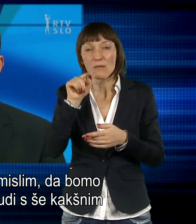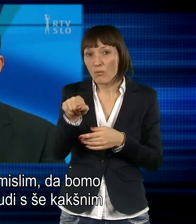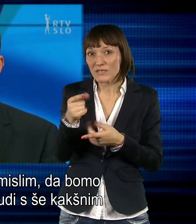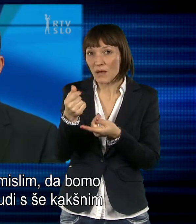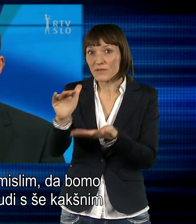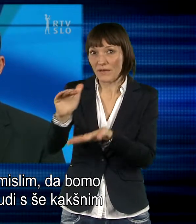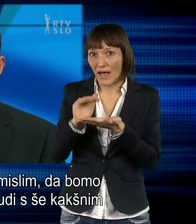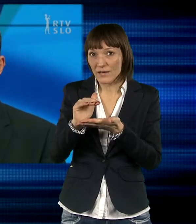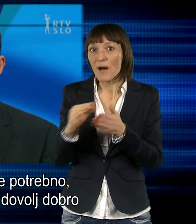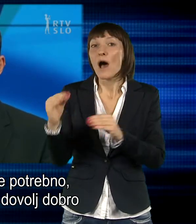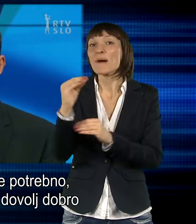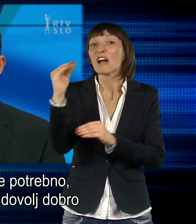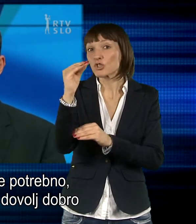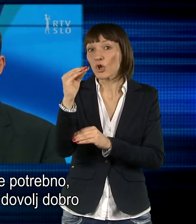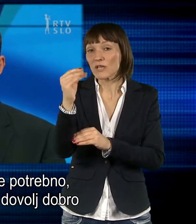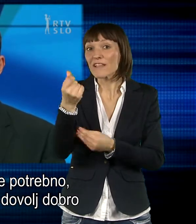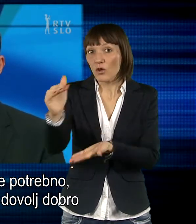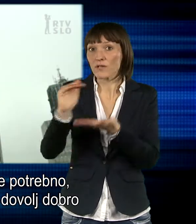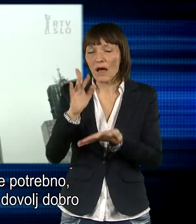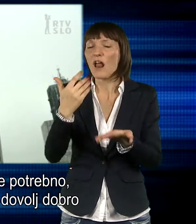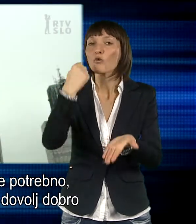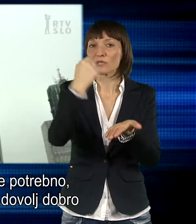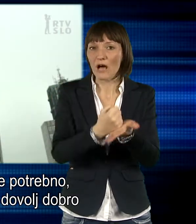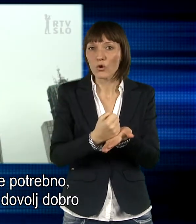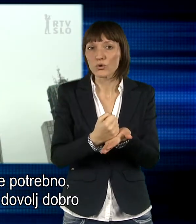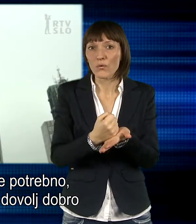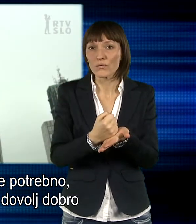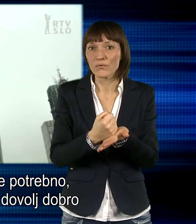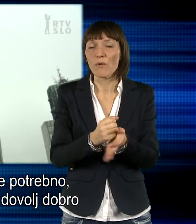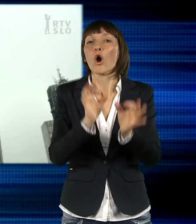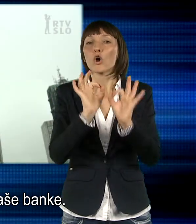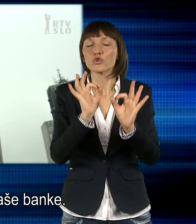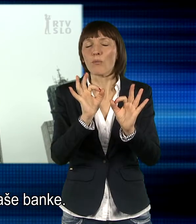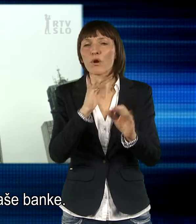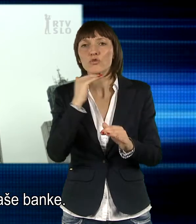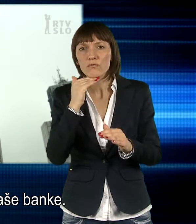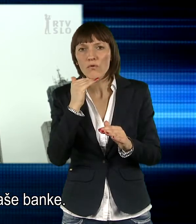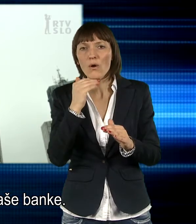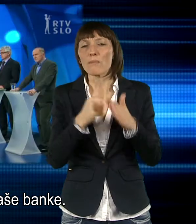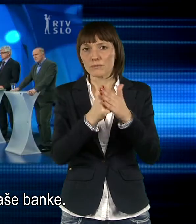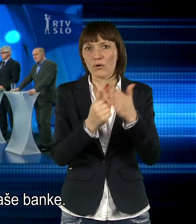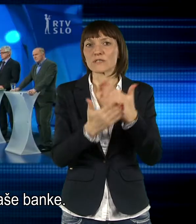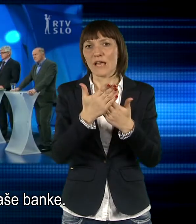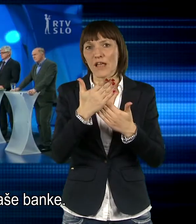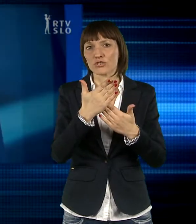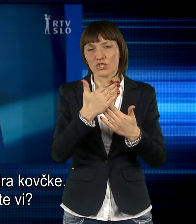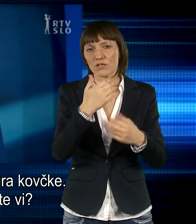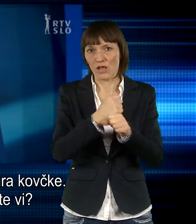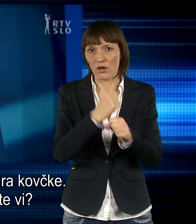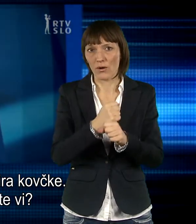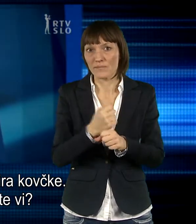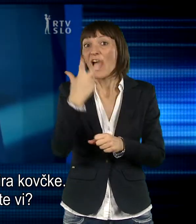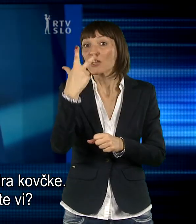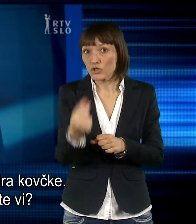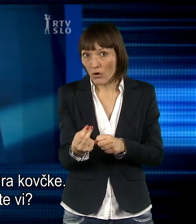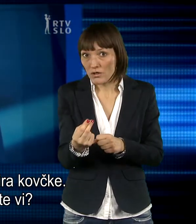tem denarjem, pa tudi čez kakšen dodatni, če bo potrebno, lahko zagotovili dovolj dobro podporo za naše banke. Trojka, že